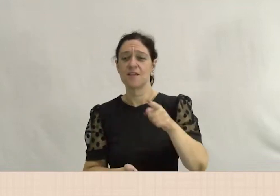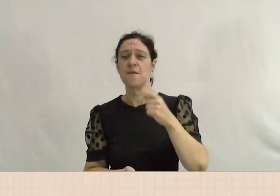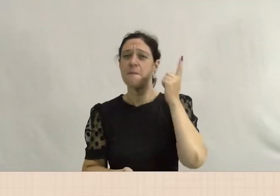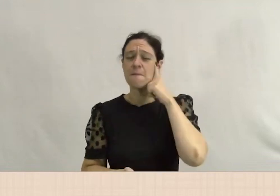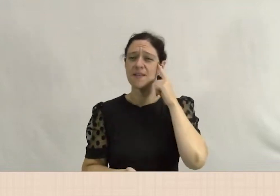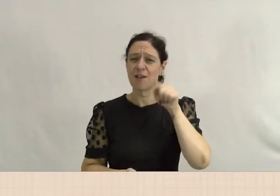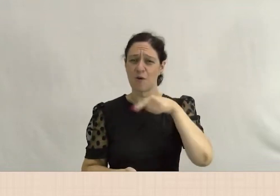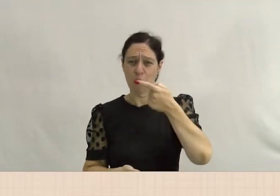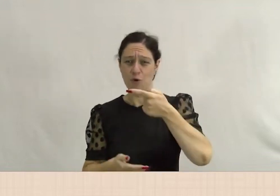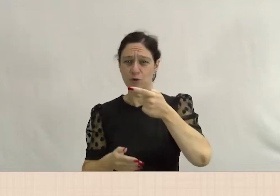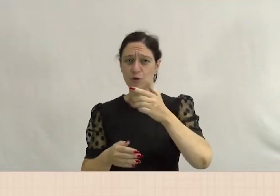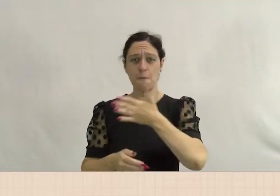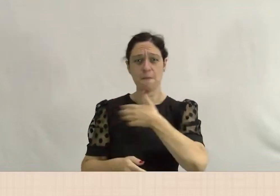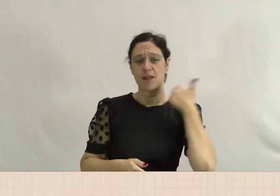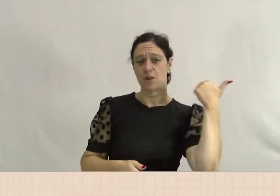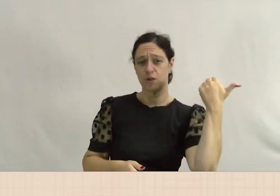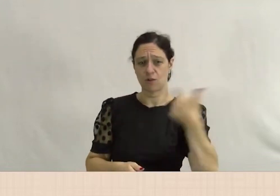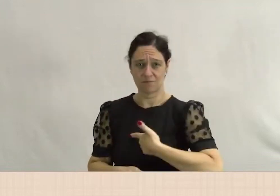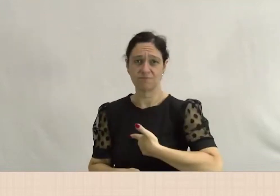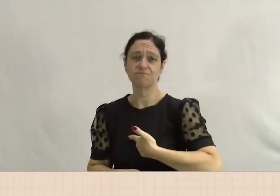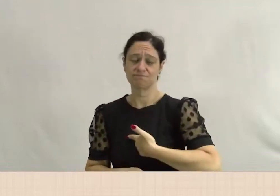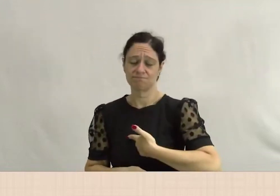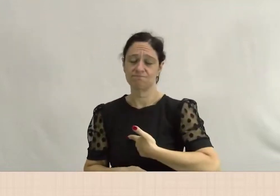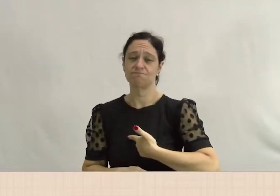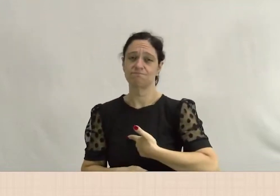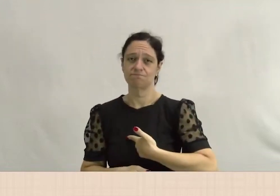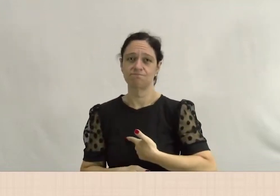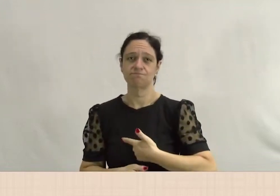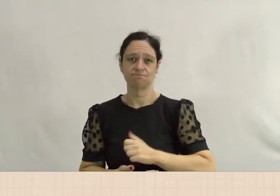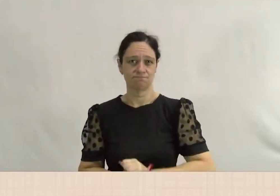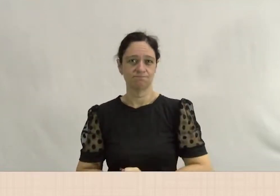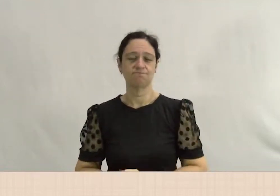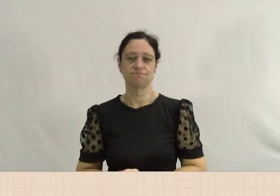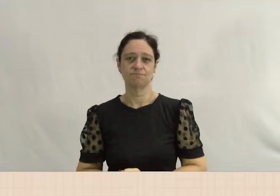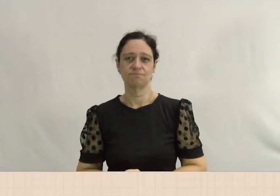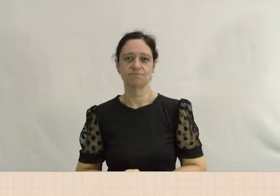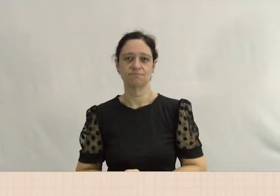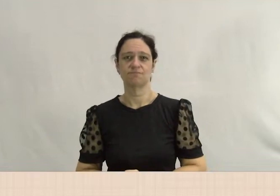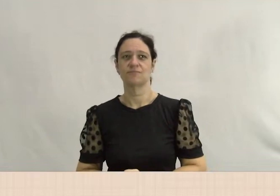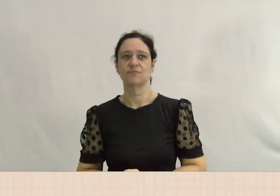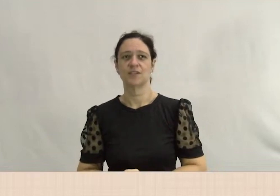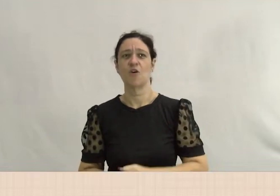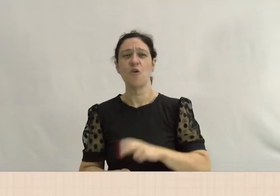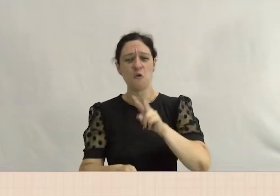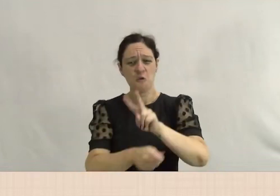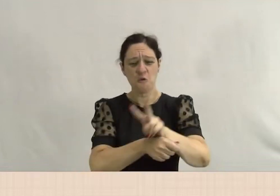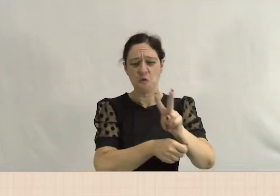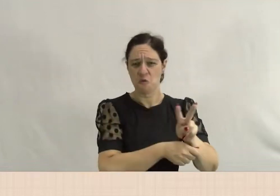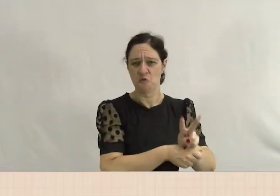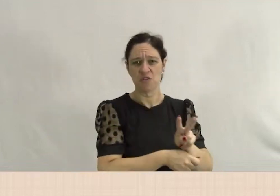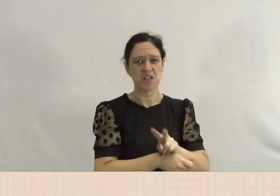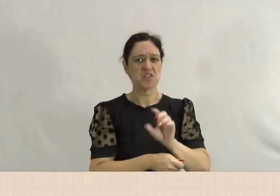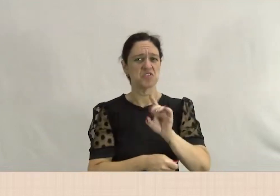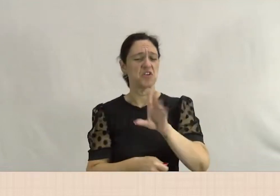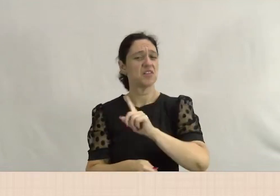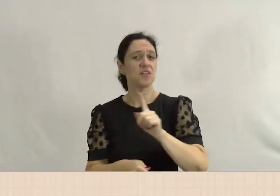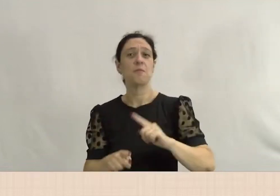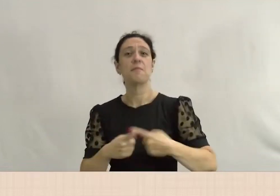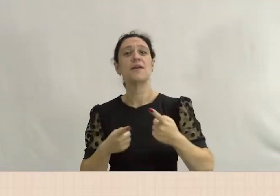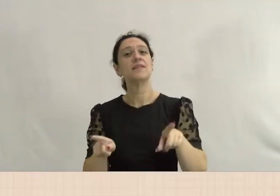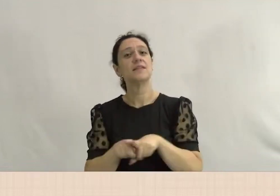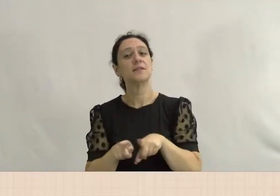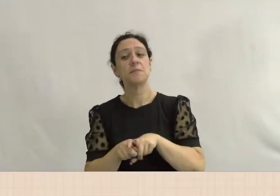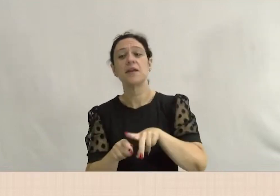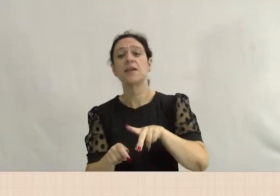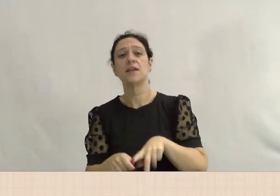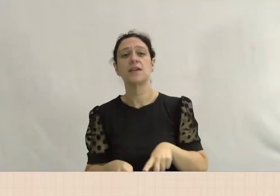outros superiores a si mesmo. Hoje eu não só cuido das minhas coisas, eu cuido também dos